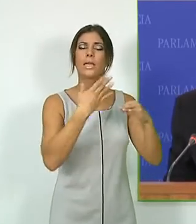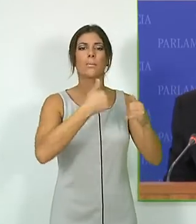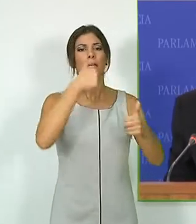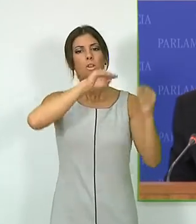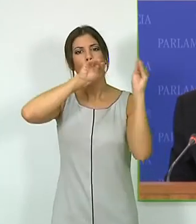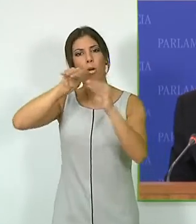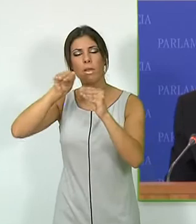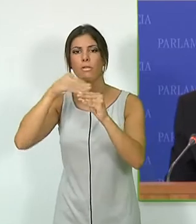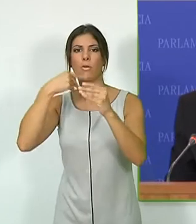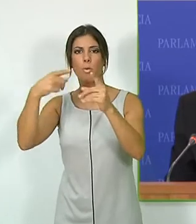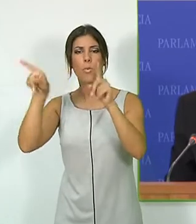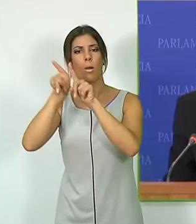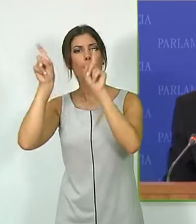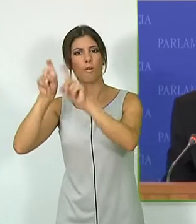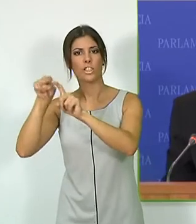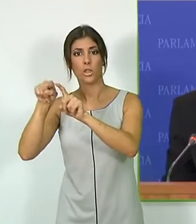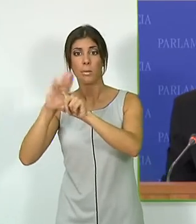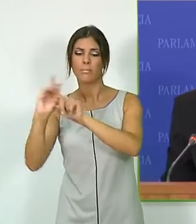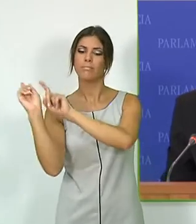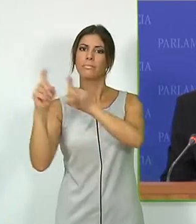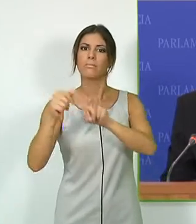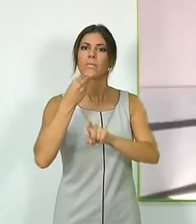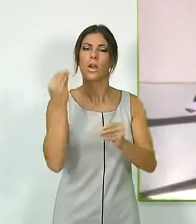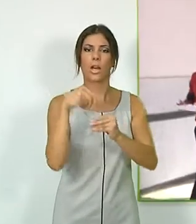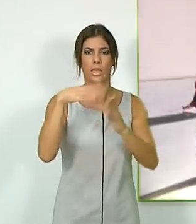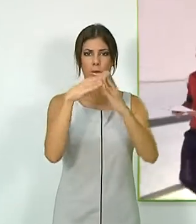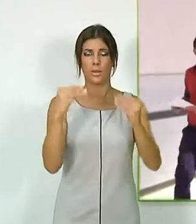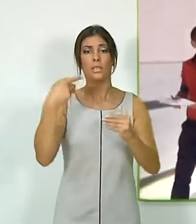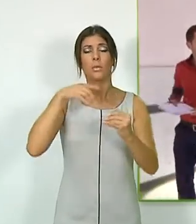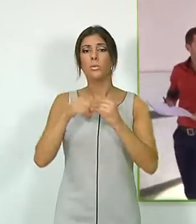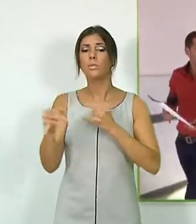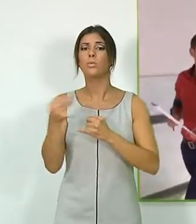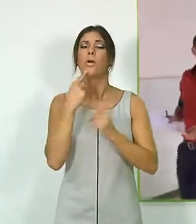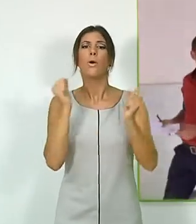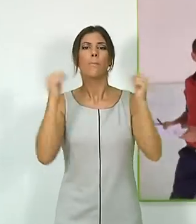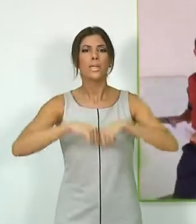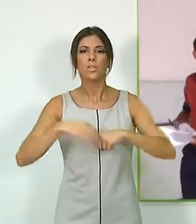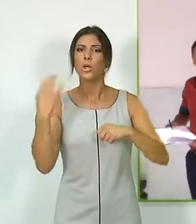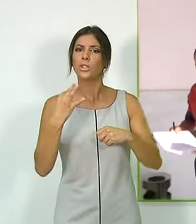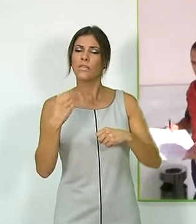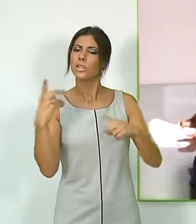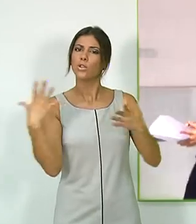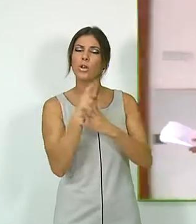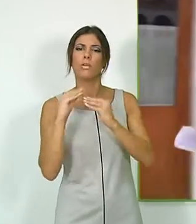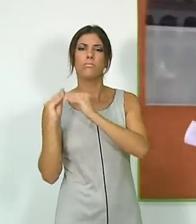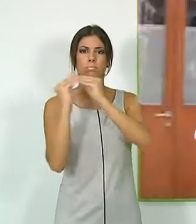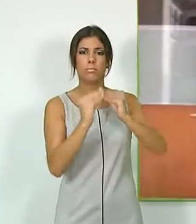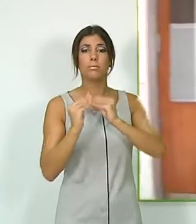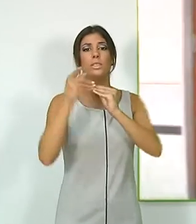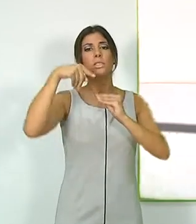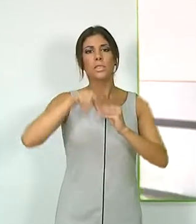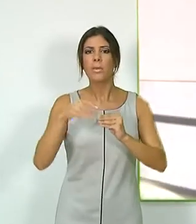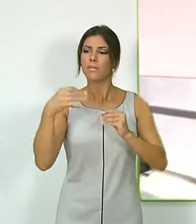la formación del profesorado en Andalucía. Por último, ha afirmado que el pacto debe ser fruto del consenso y de